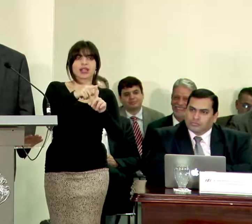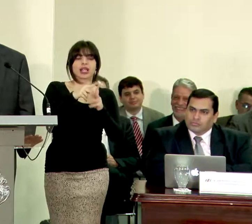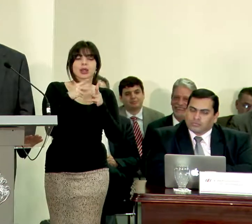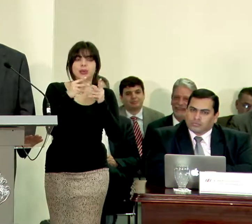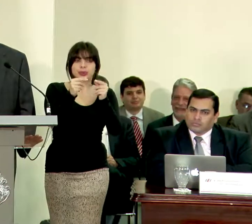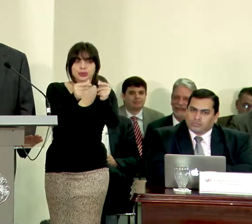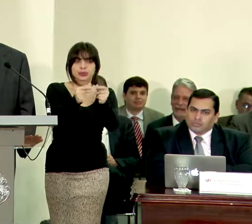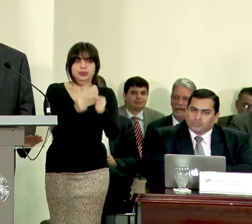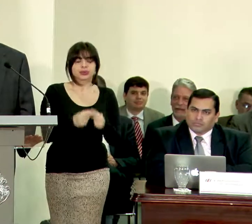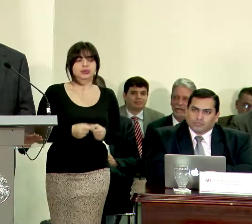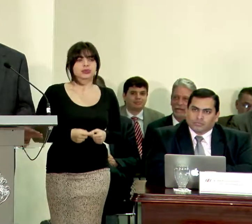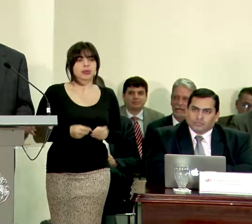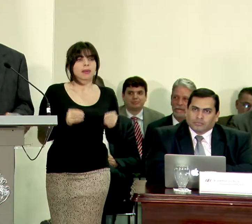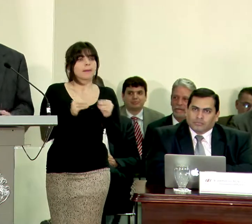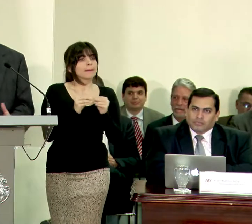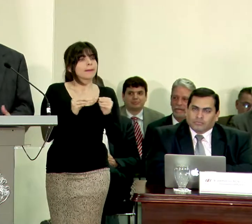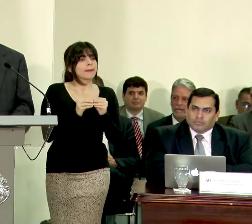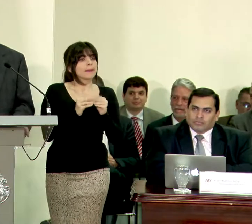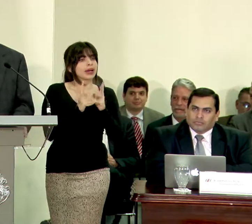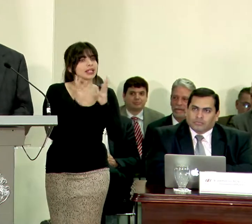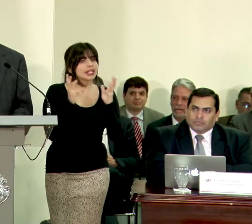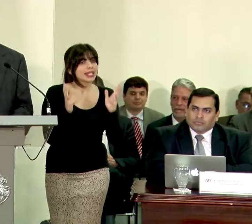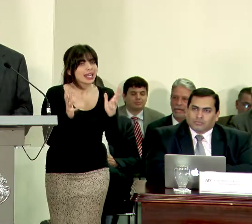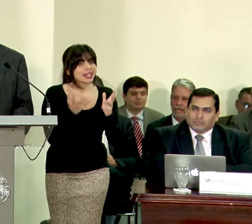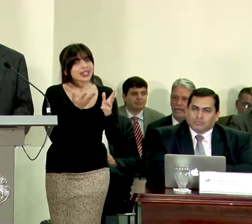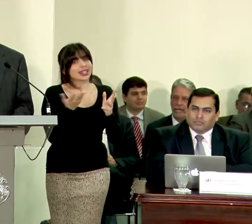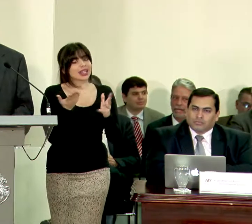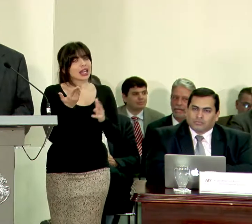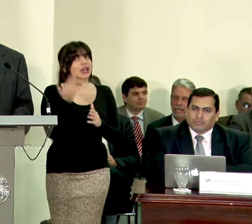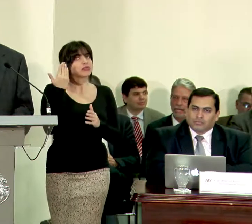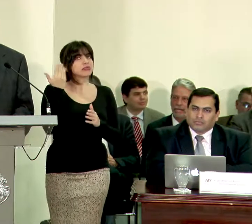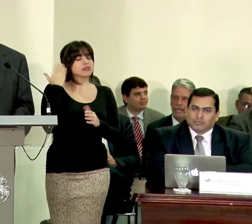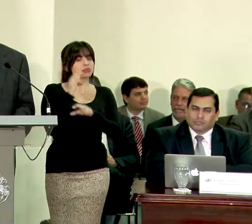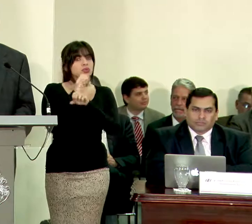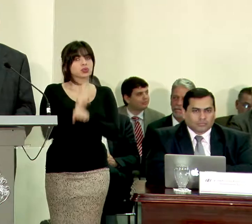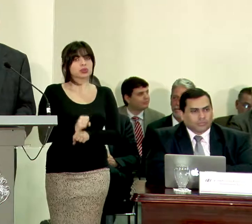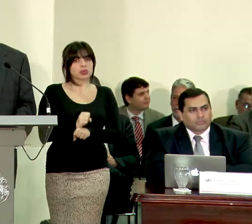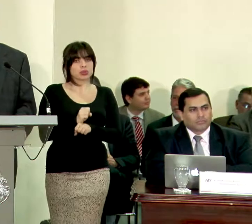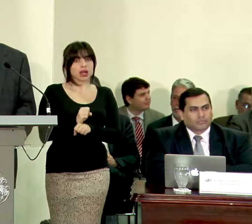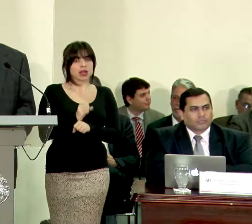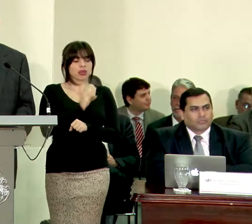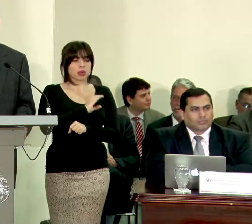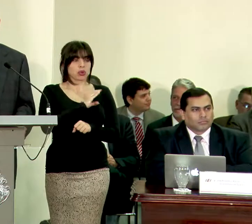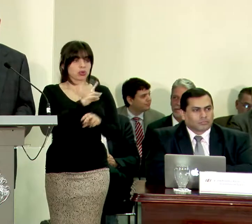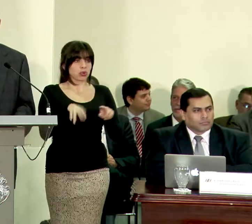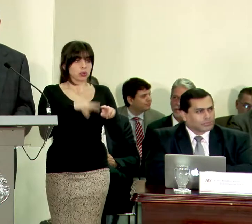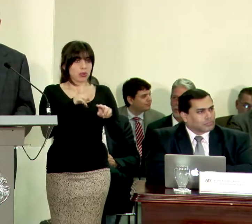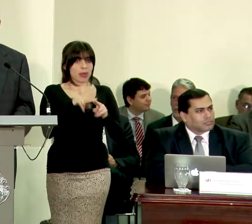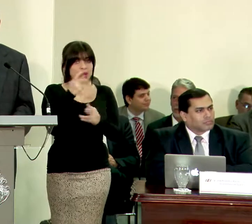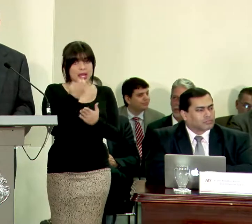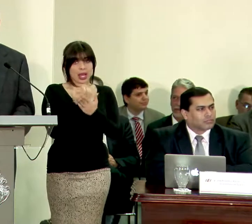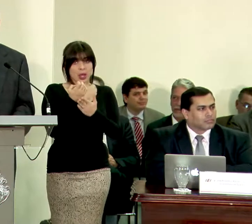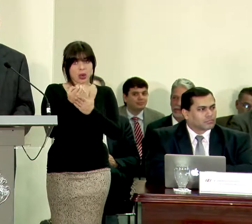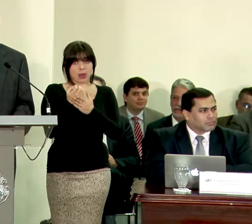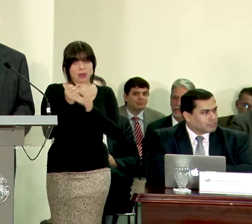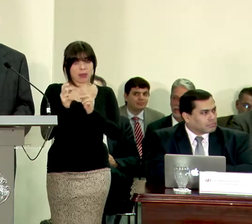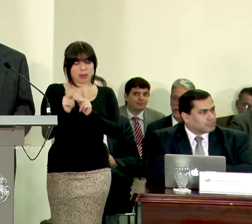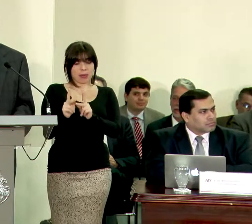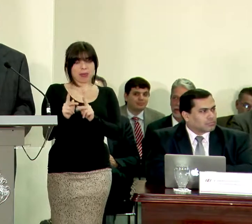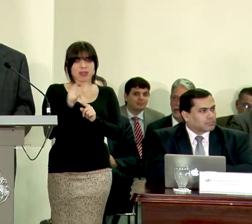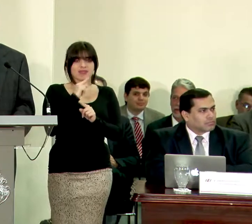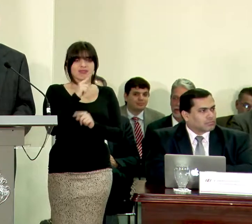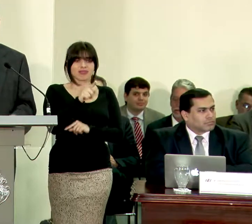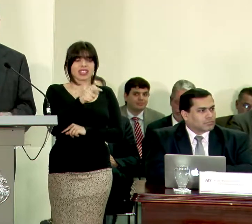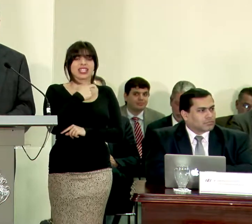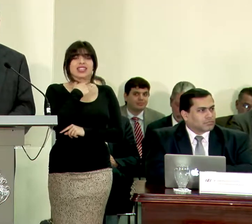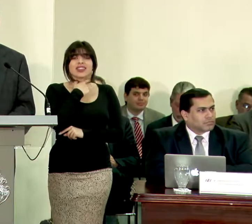liquidez más grande de lo que normalmente, en condiciones normales, en una economía se permite. Una tasa